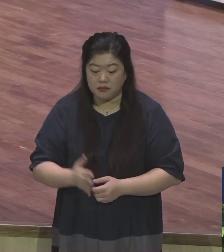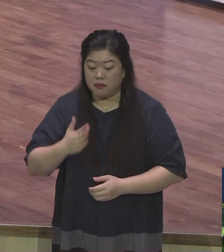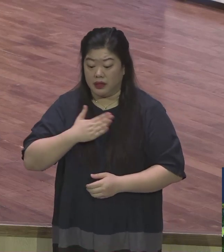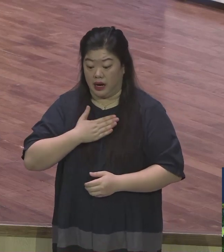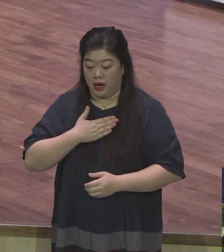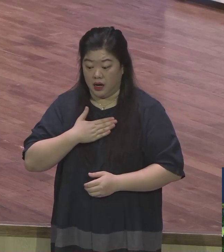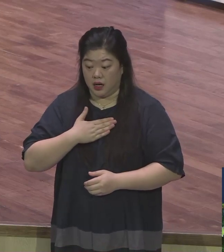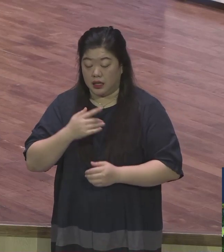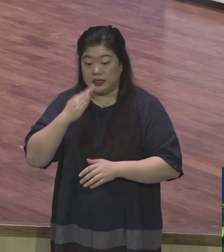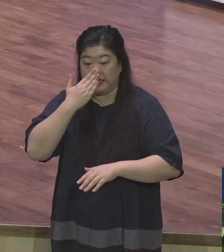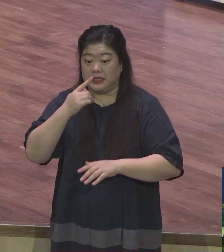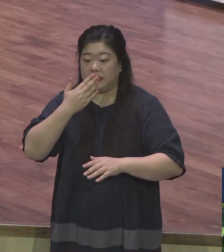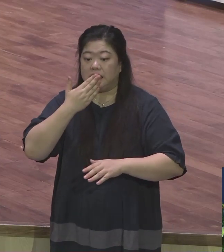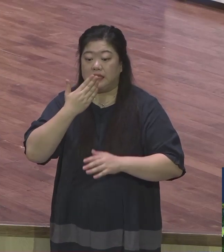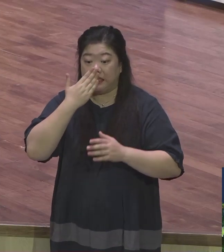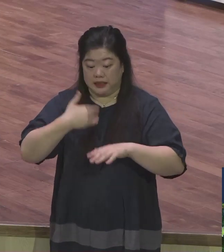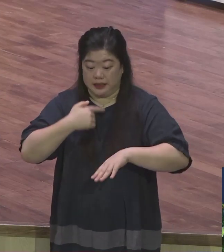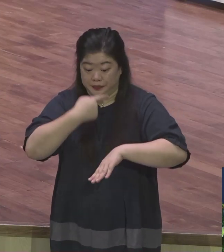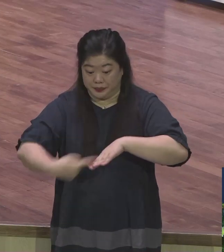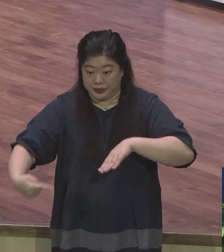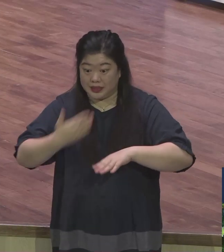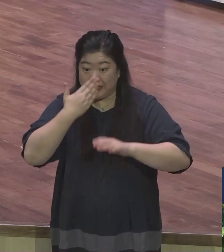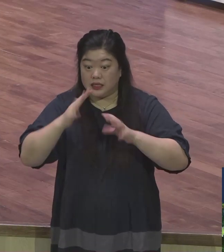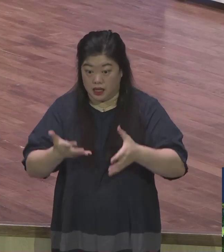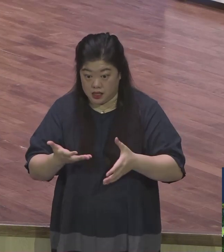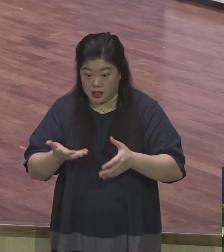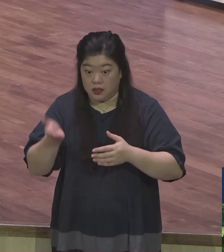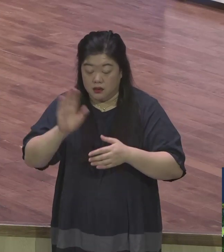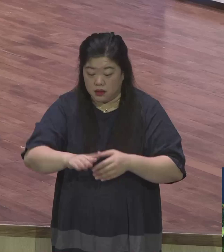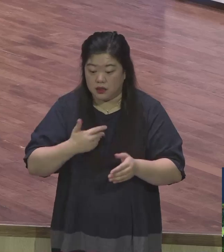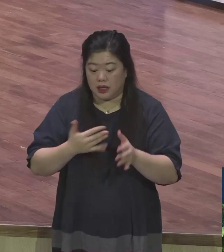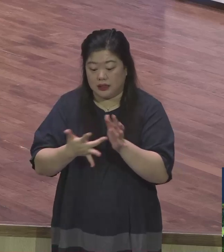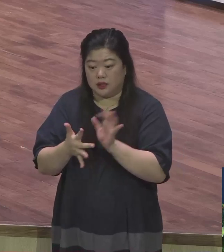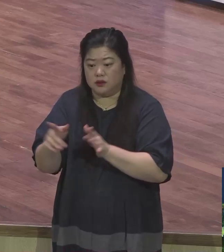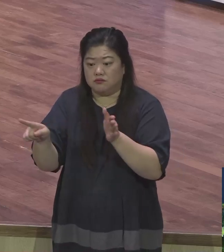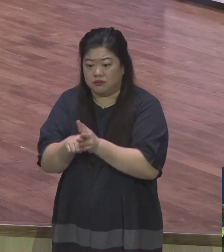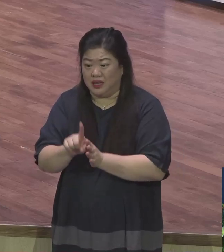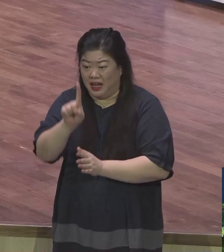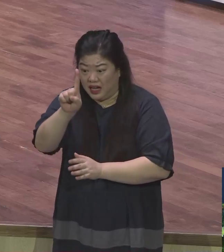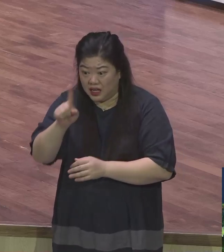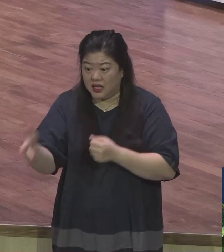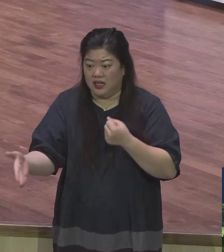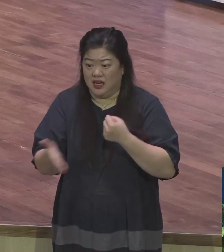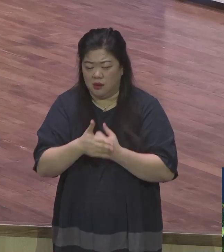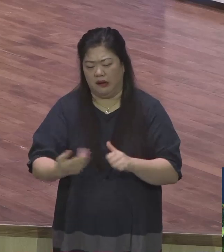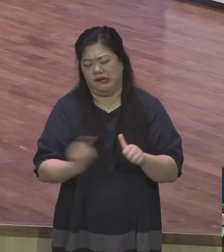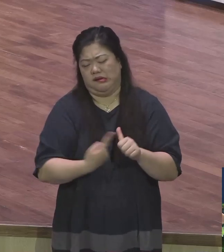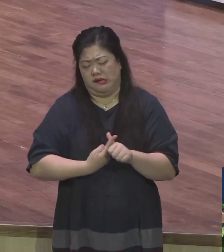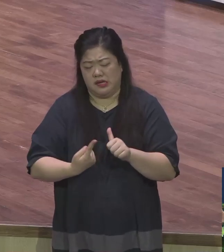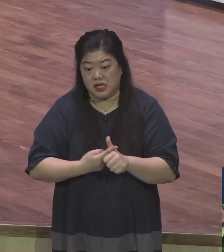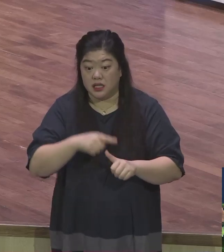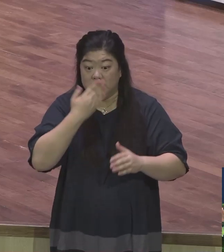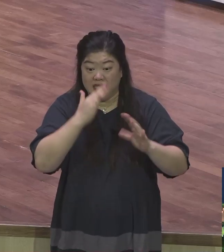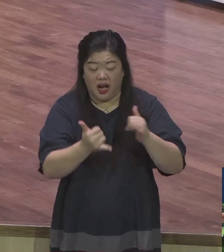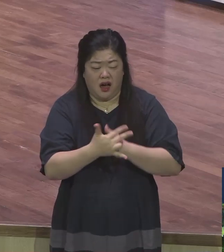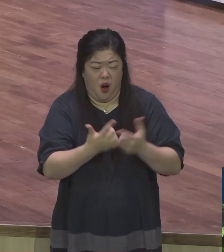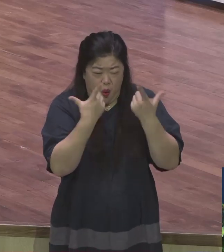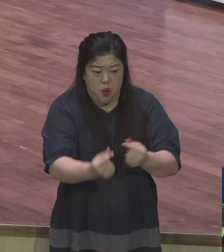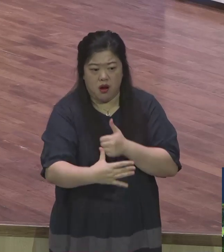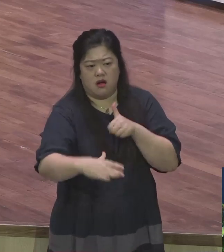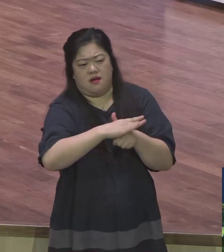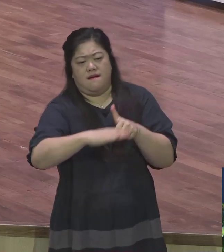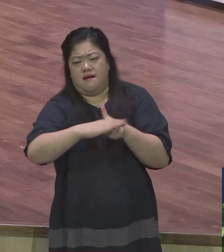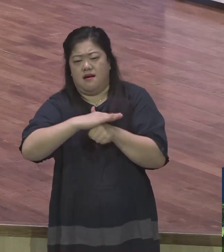배신자라고 따라다니며 죽이려 합니다. 그런데 끊임없이 빚박하는데도 불구하고 단 한 번도 유대인들을